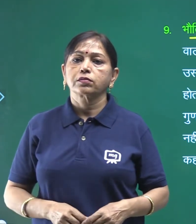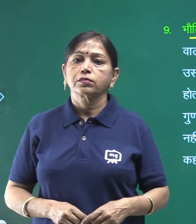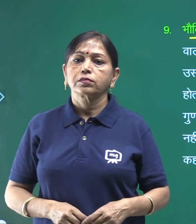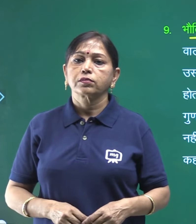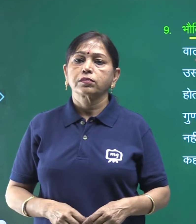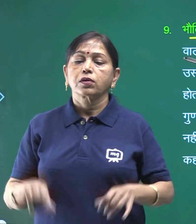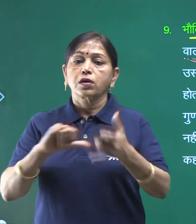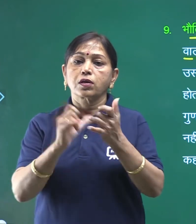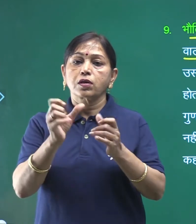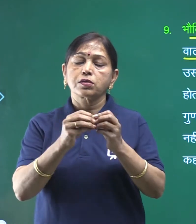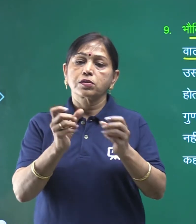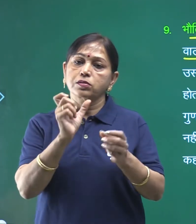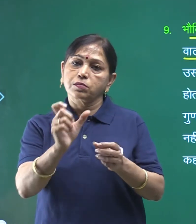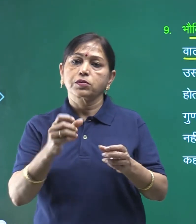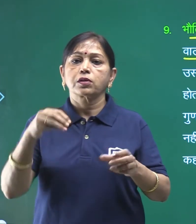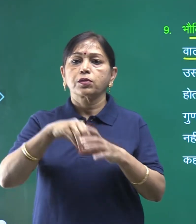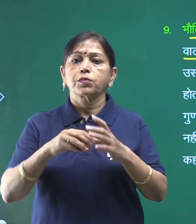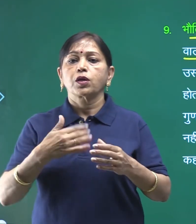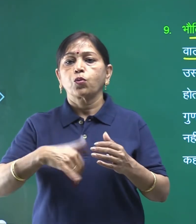पदार्थ में होने वाला